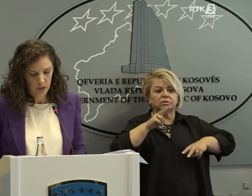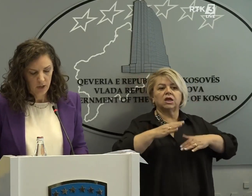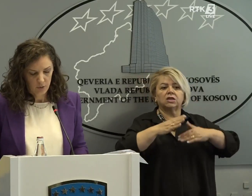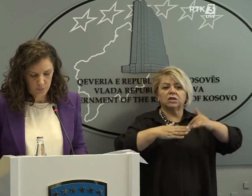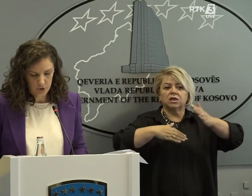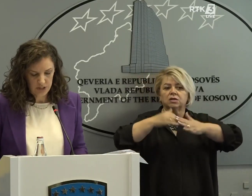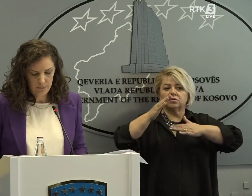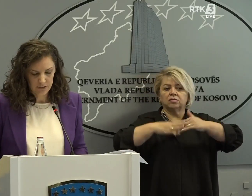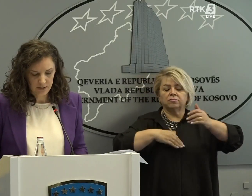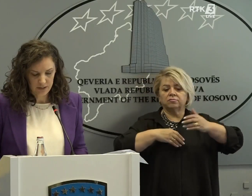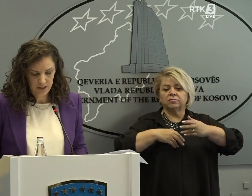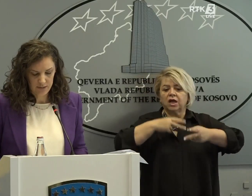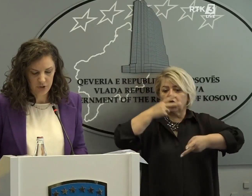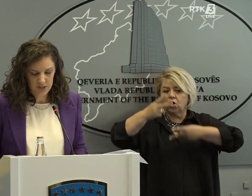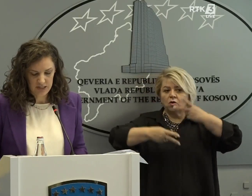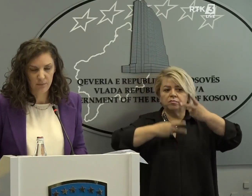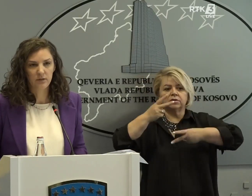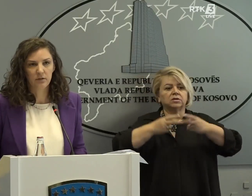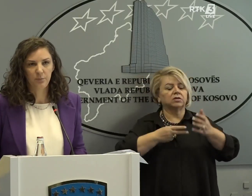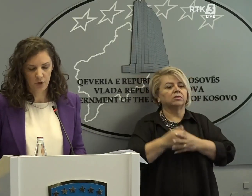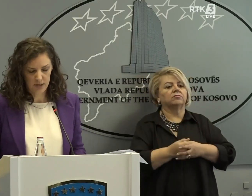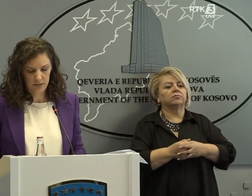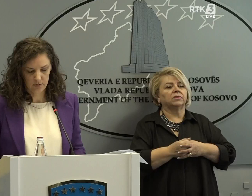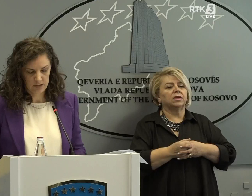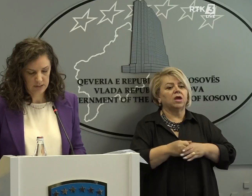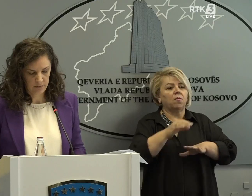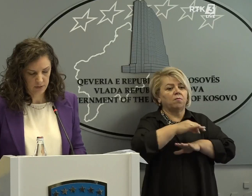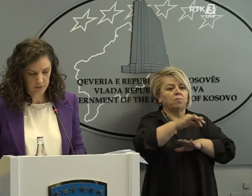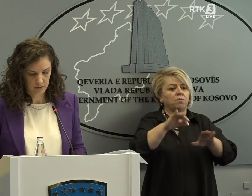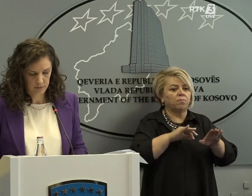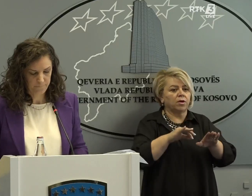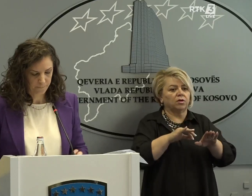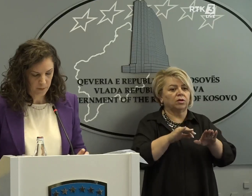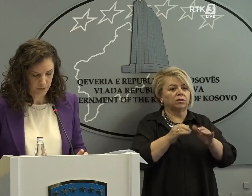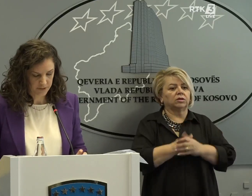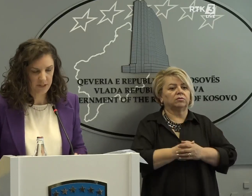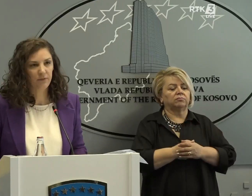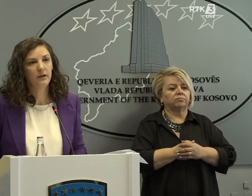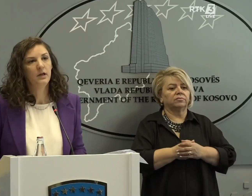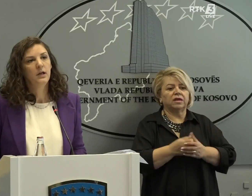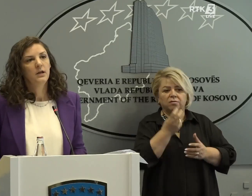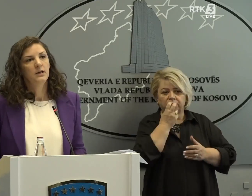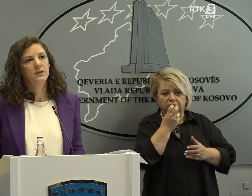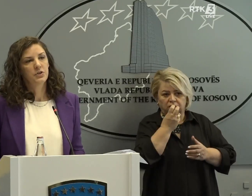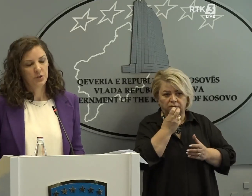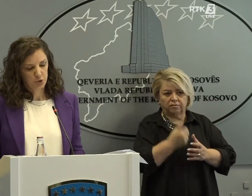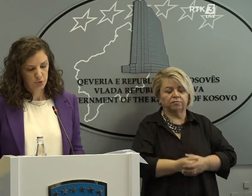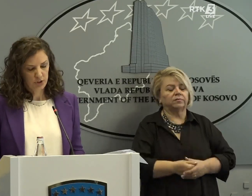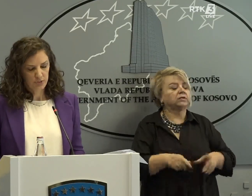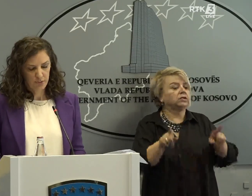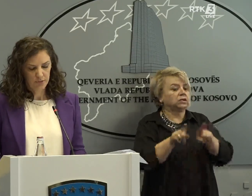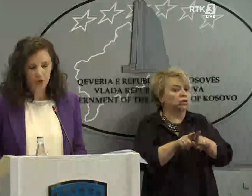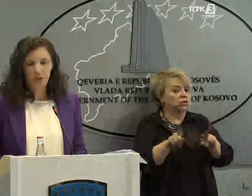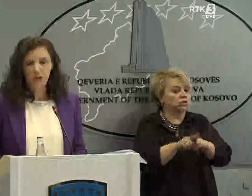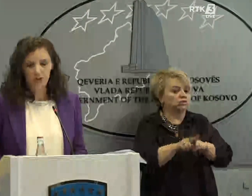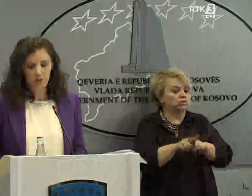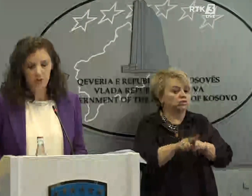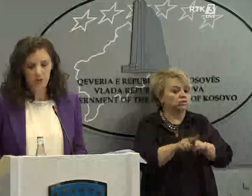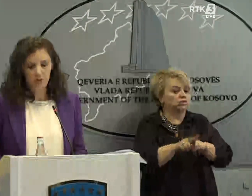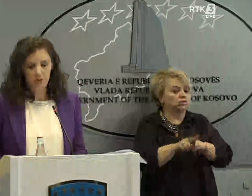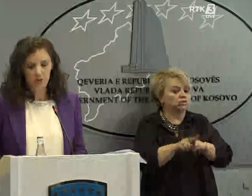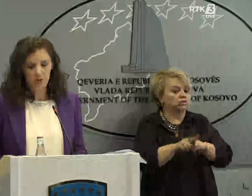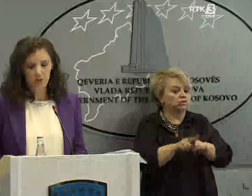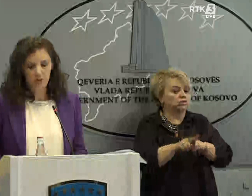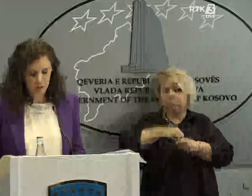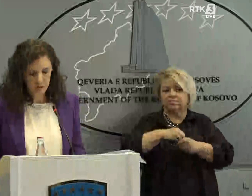ndërtimit, komisionimit dhe energjizimit të projektit të sistemit të baterive. Gjithashtu kemi përfshirë